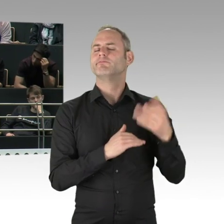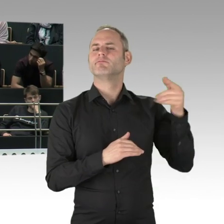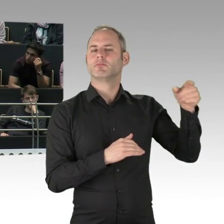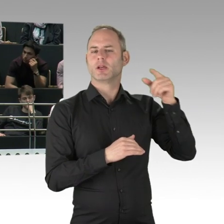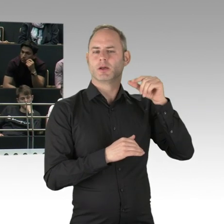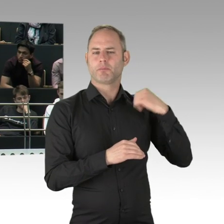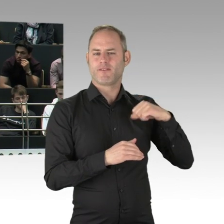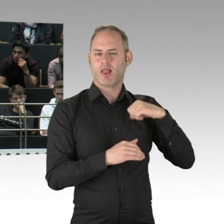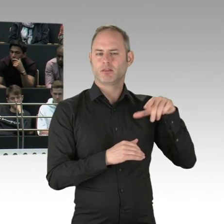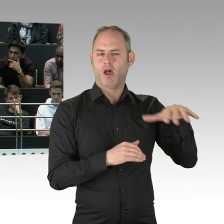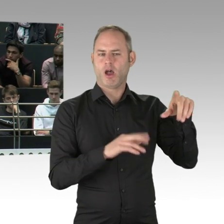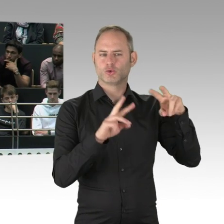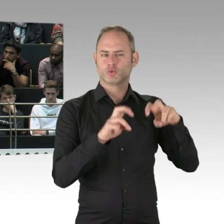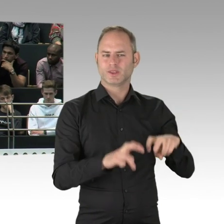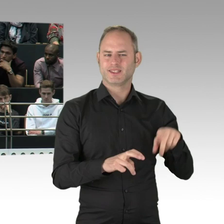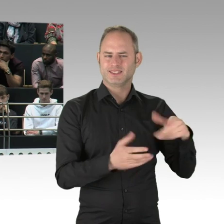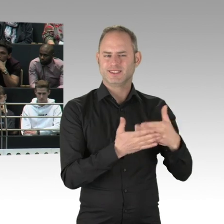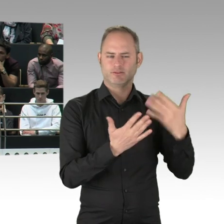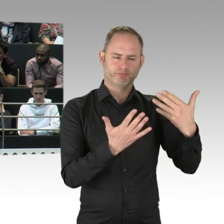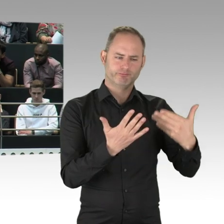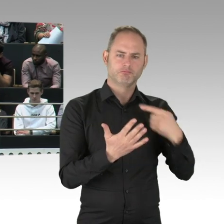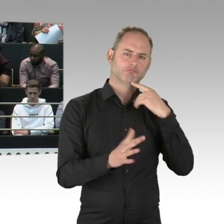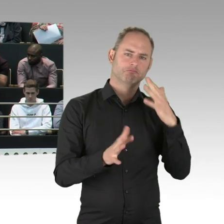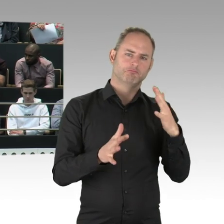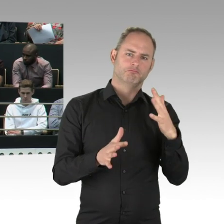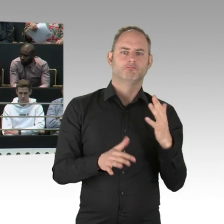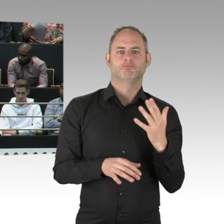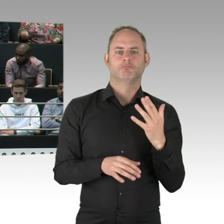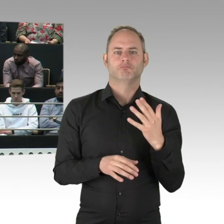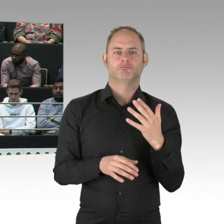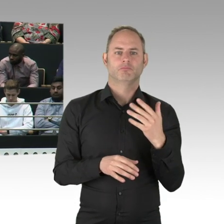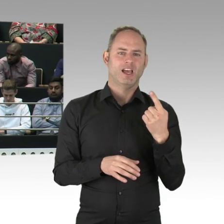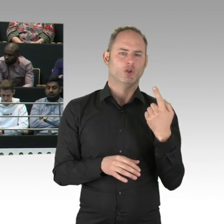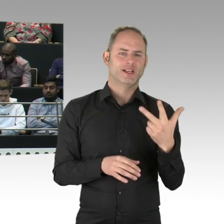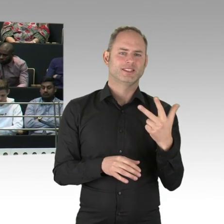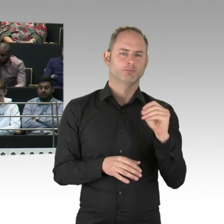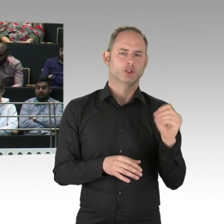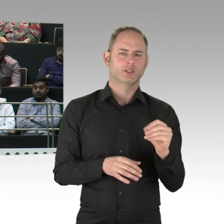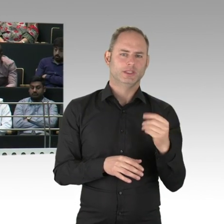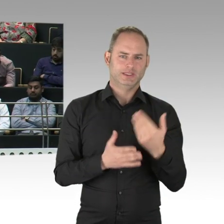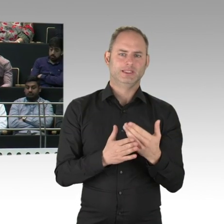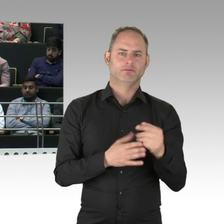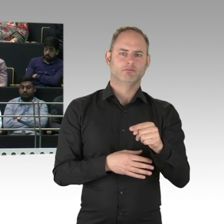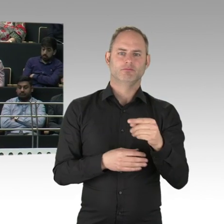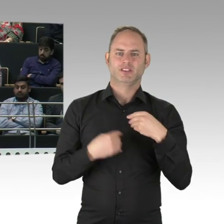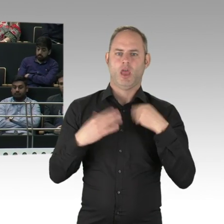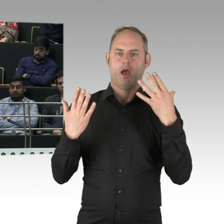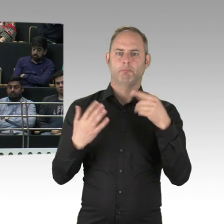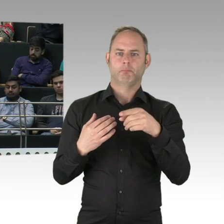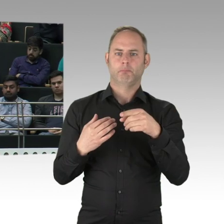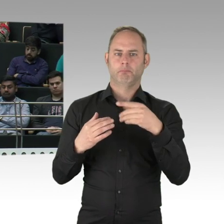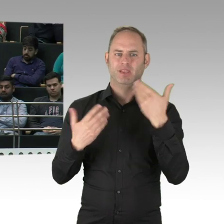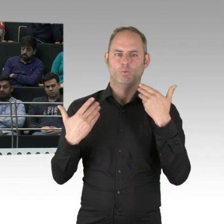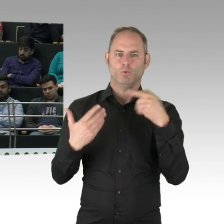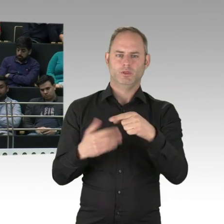Es ist hier gut investierte Ermittlungsarbeit, sich mit den Hintergründen ernsthaft zu befassen, statt zu stereotypen Feststellungen zu kommen. Und dies gilt in